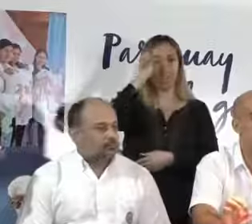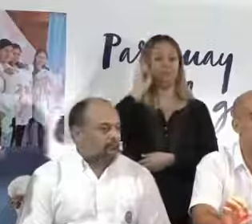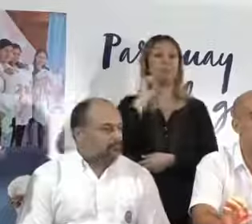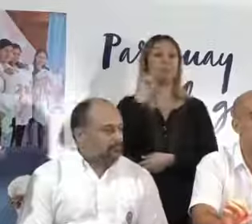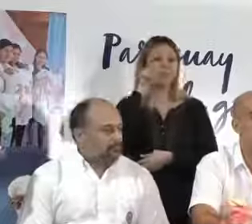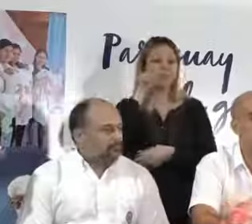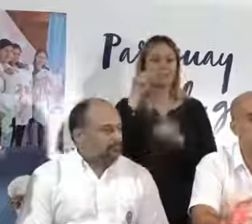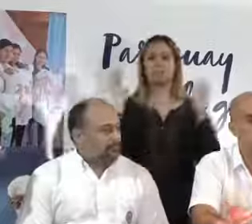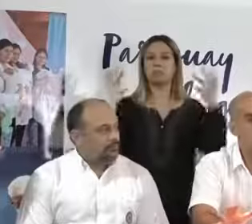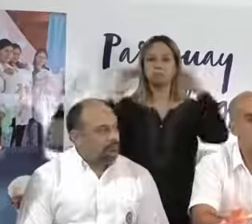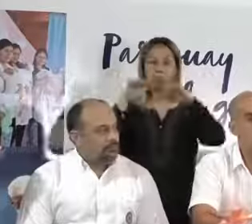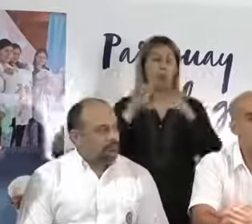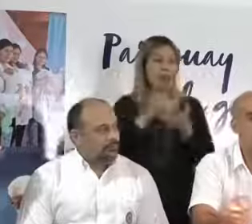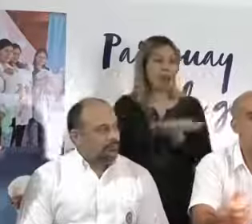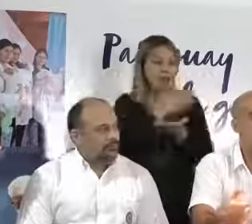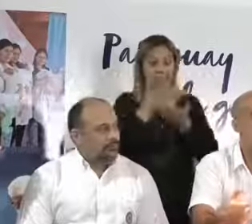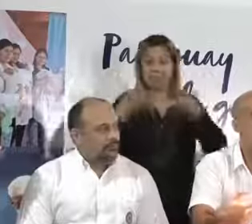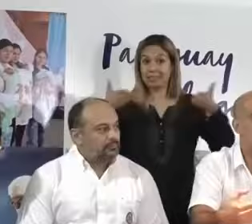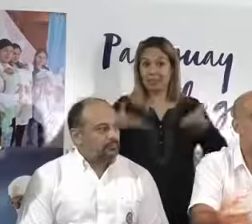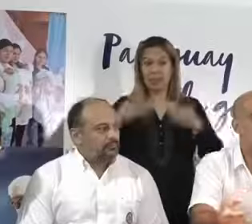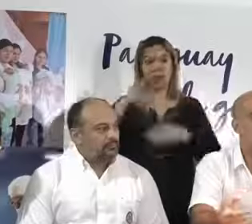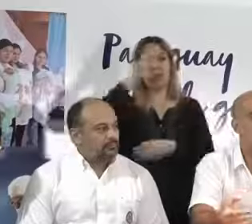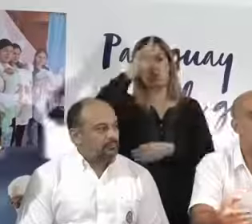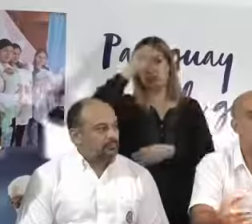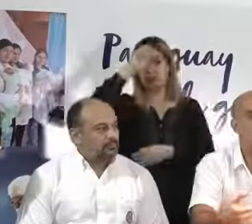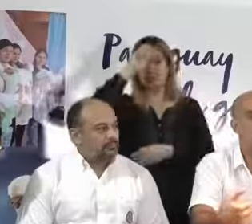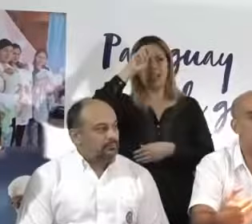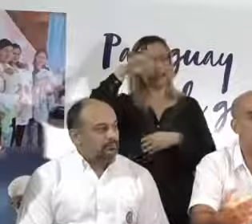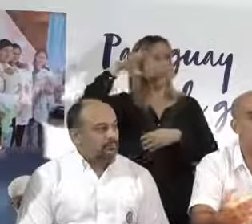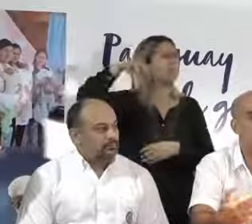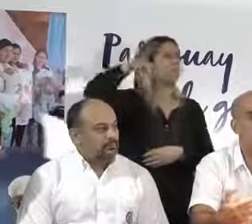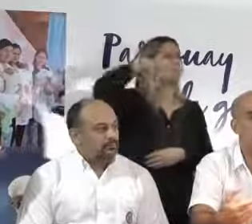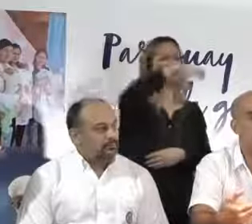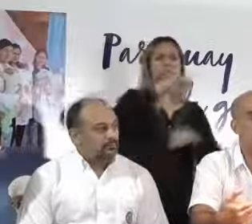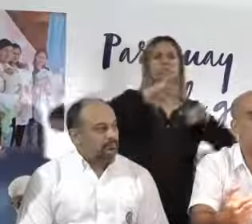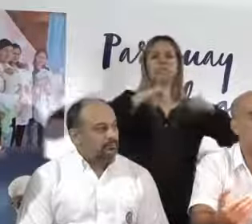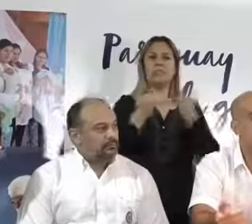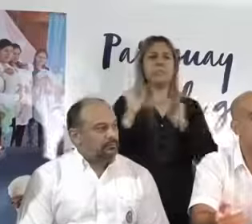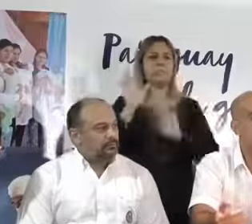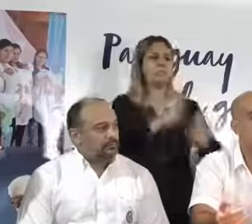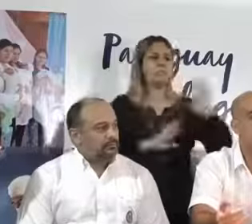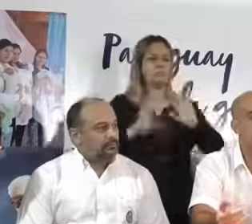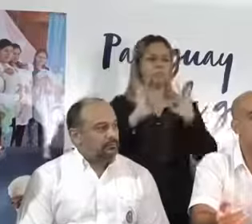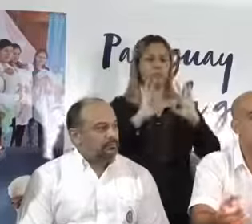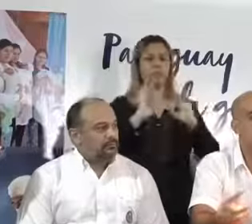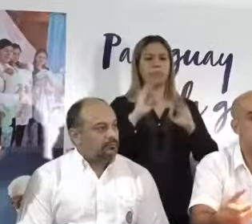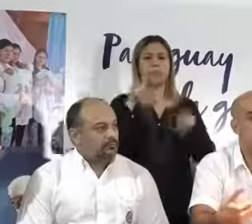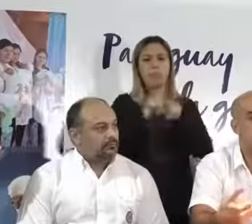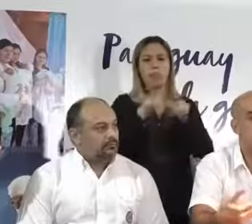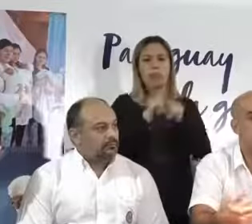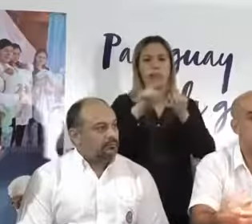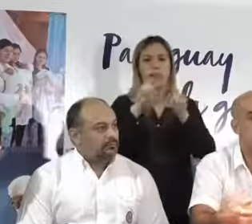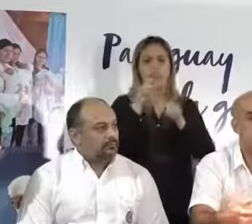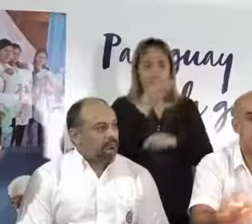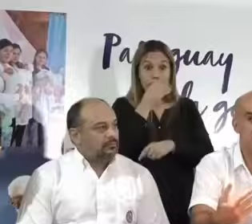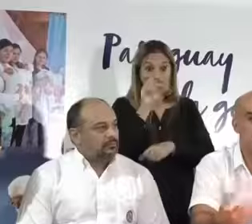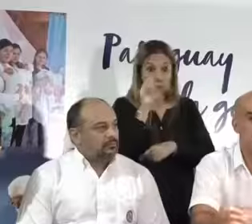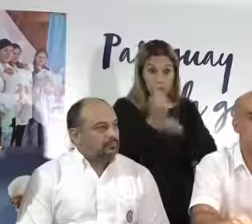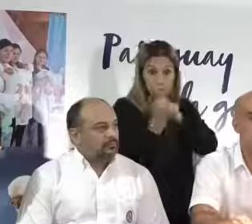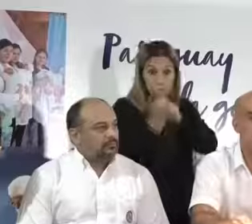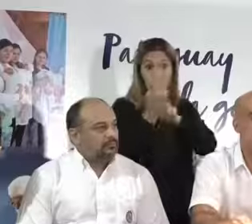el momento, todos los hospitales, tanto de todos los sectores, deben preparar dependencias para poder hacer frente